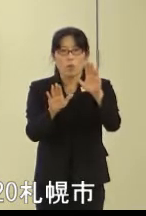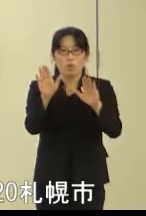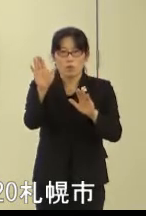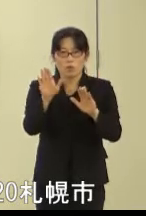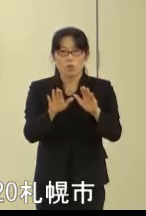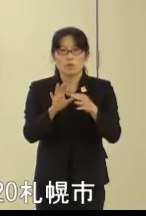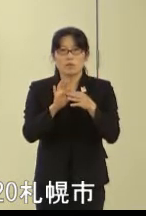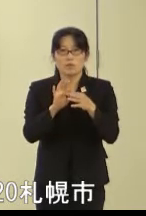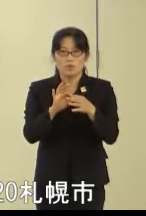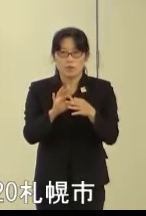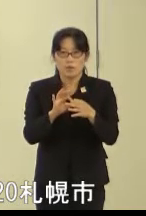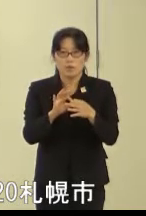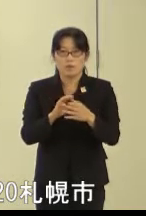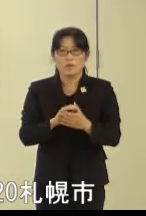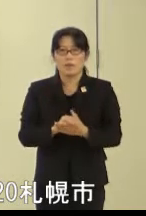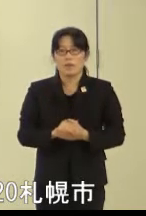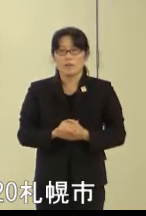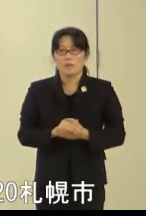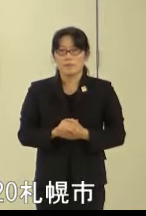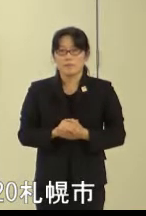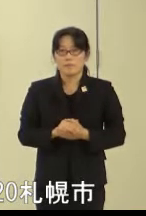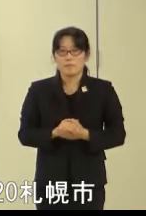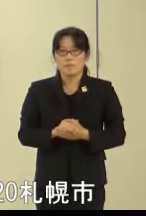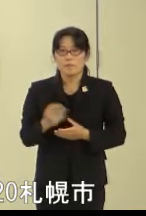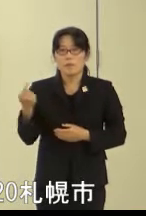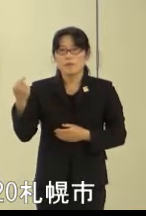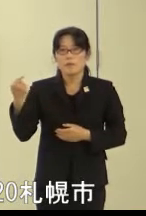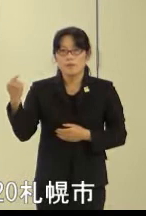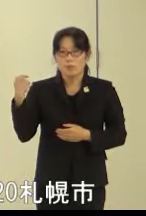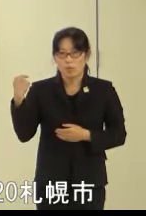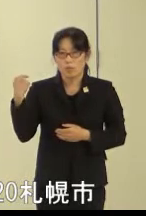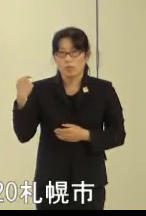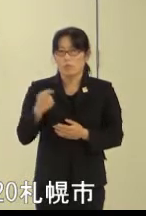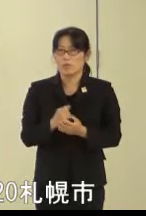ますけれども昨日